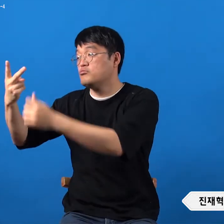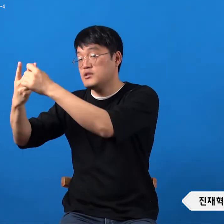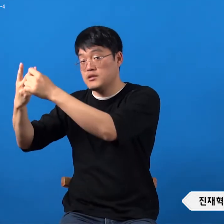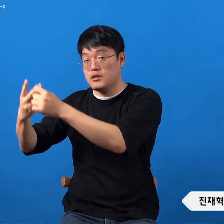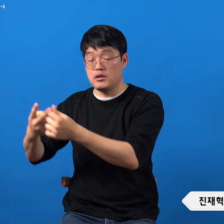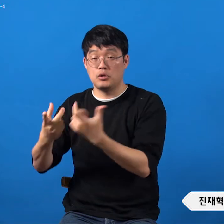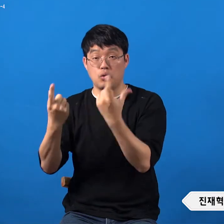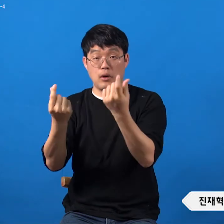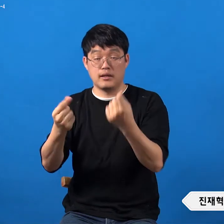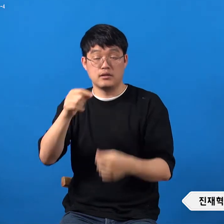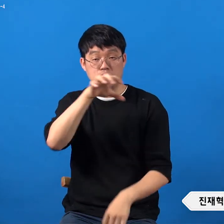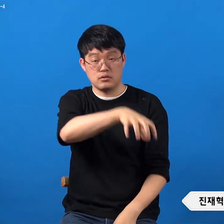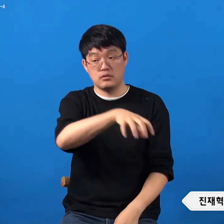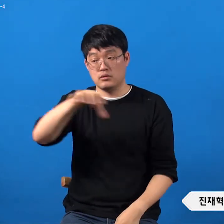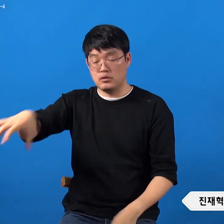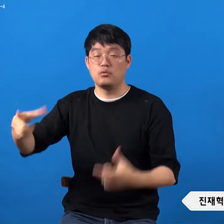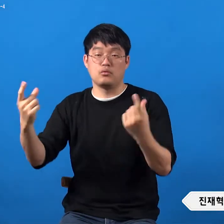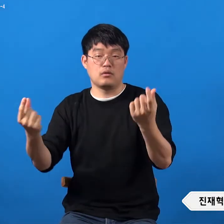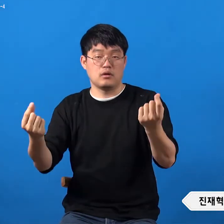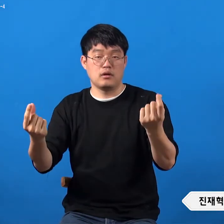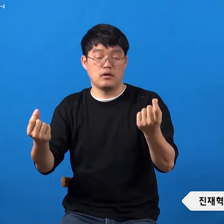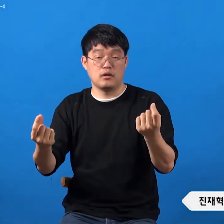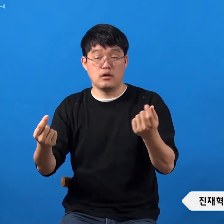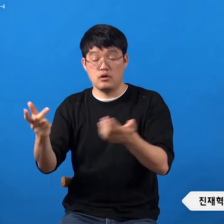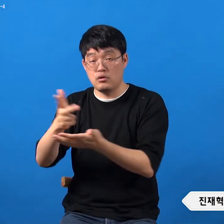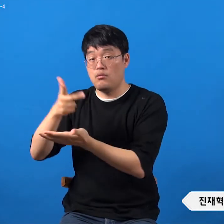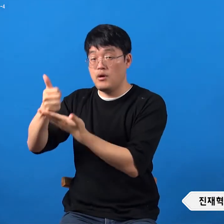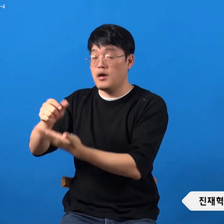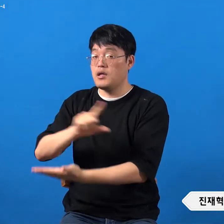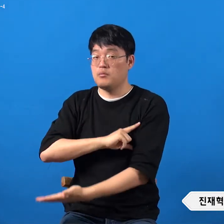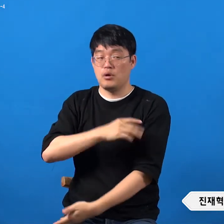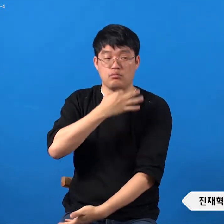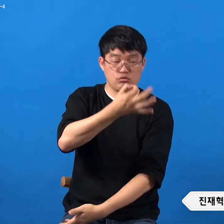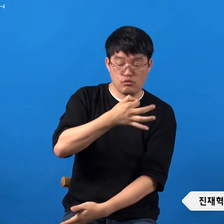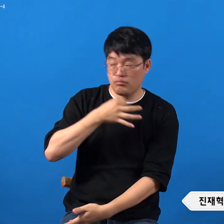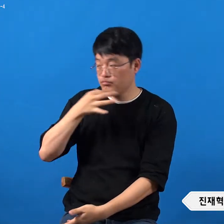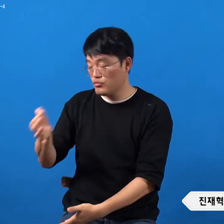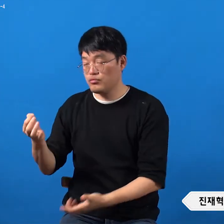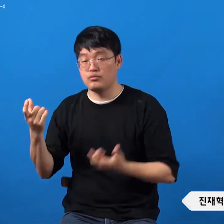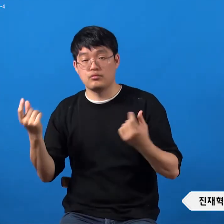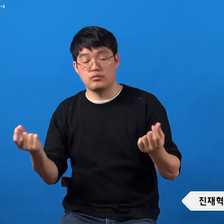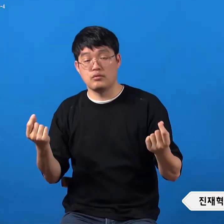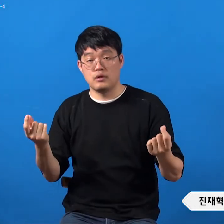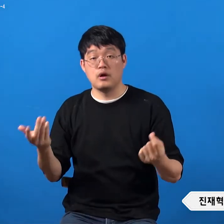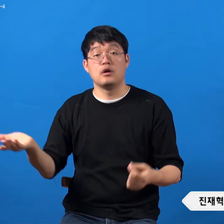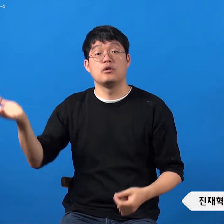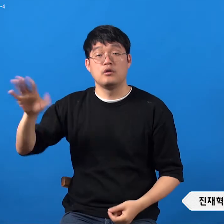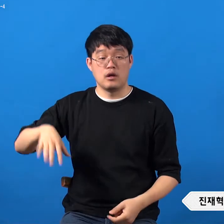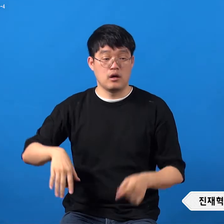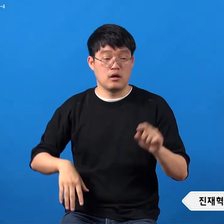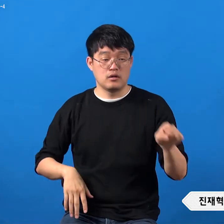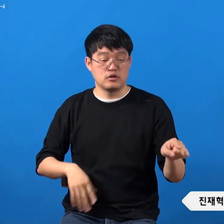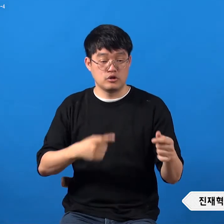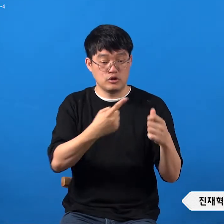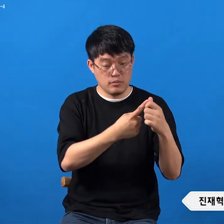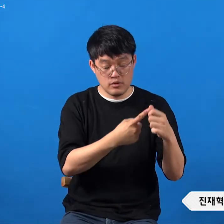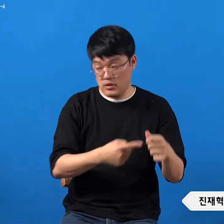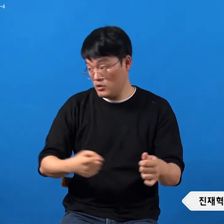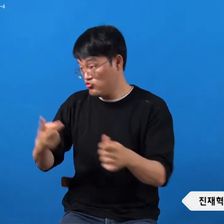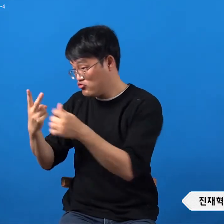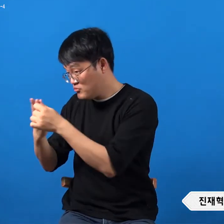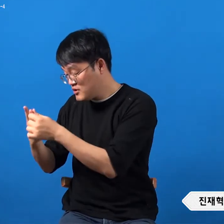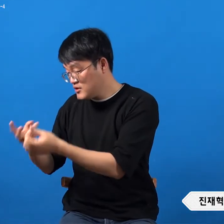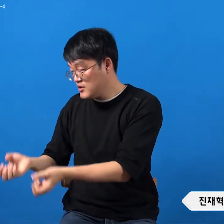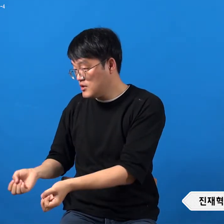같은 장소입니다. 같은 제단입니다. 여호와의 이름을 불렀다고 이야기합니다. 그러나 그 두 번째